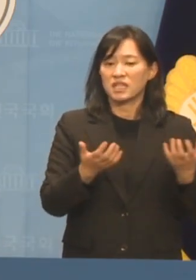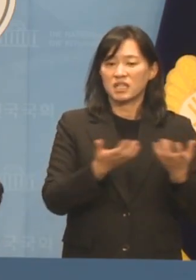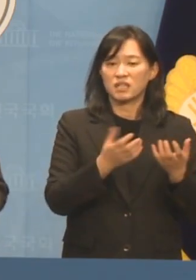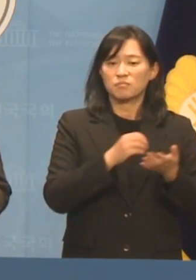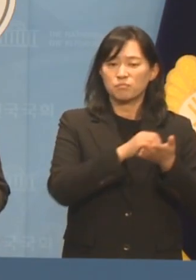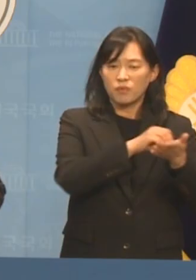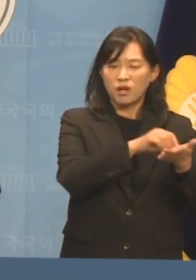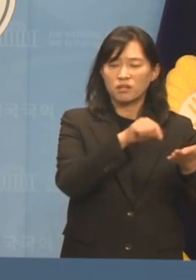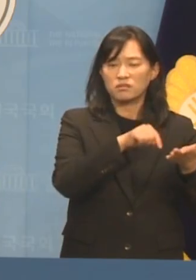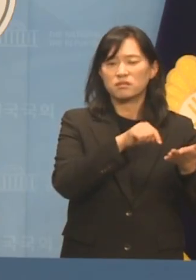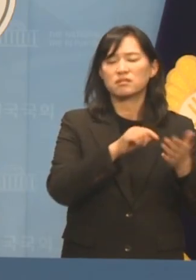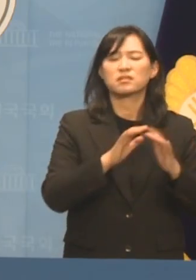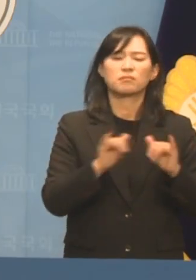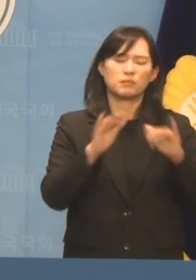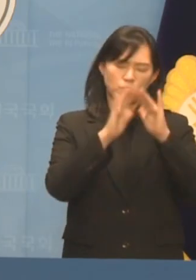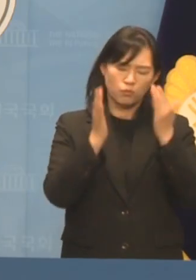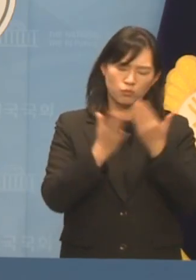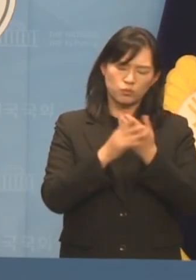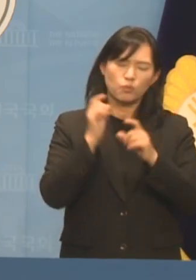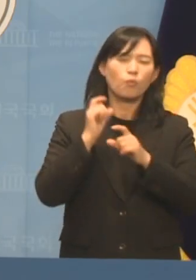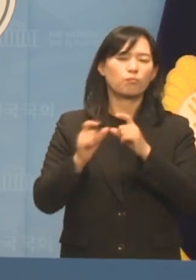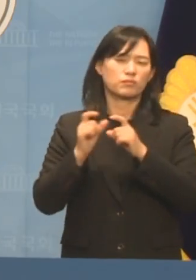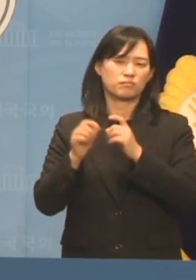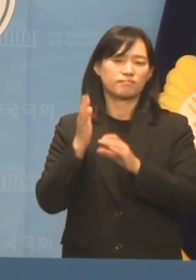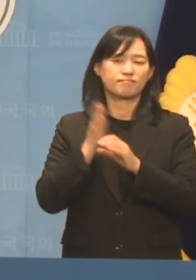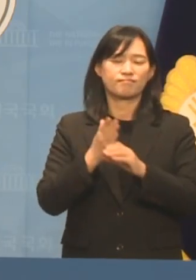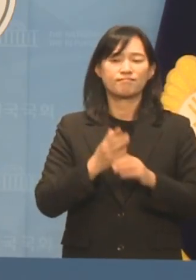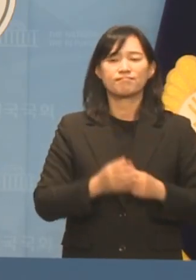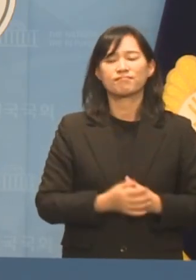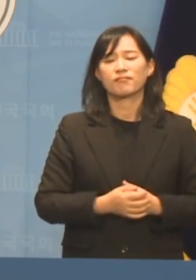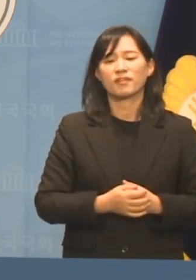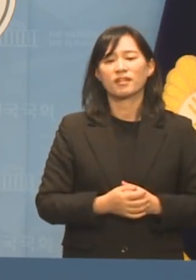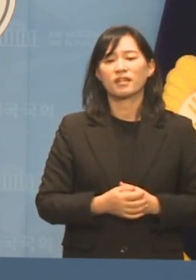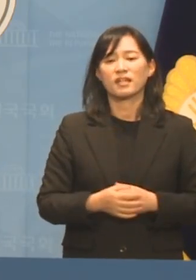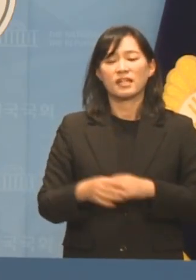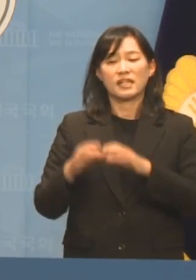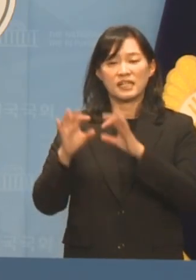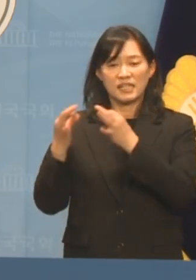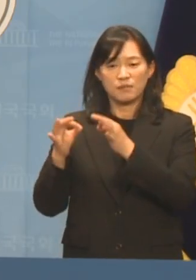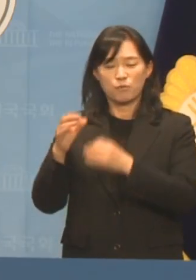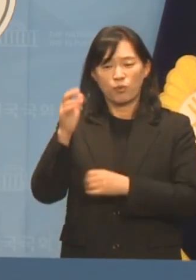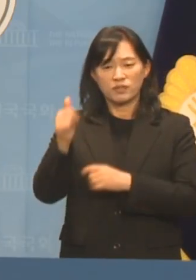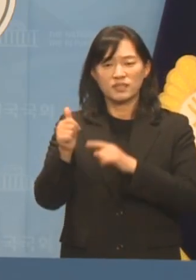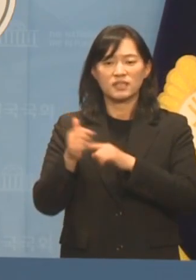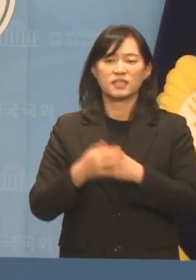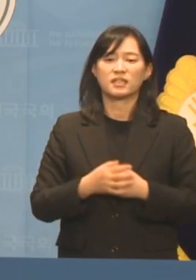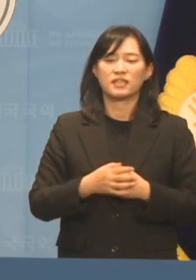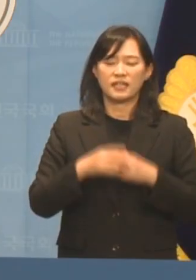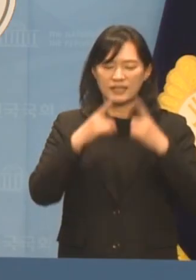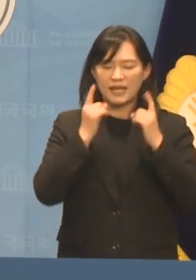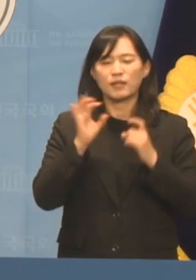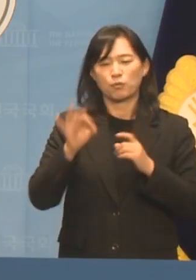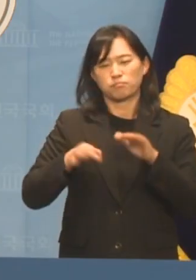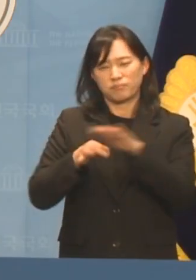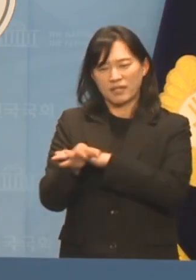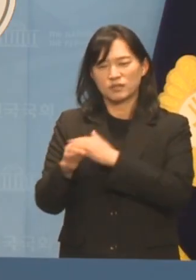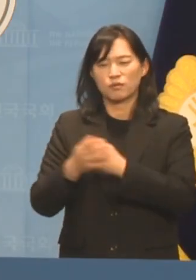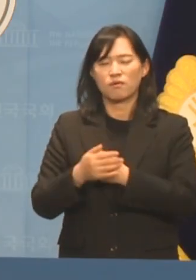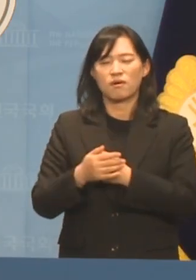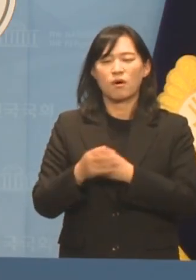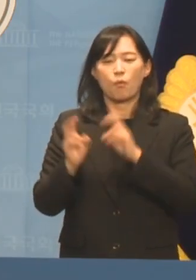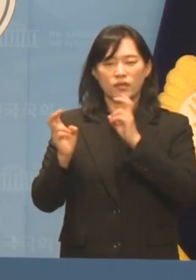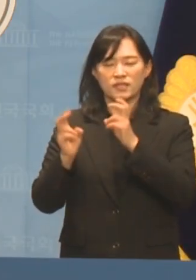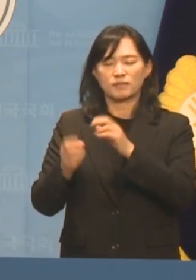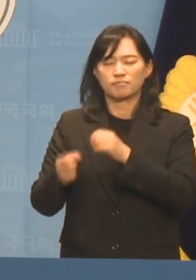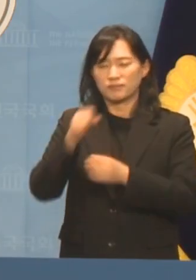업체들이 그런 고민에 빠져 있는 것 같습니다. 김병주 회장이 다행히 사제 출연을 해서라도 기업